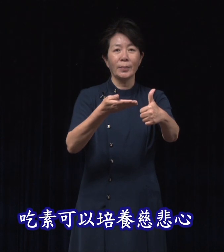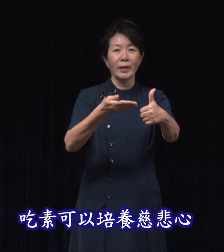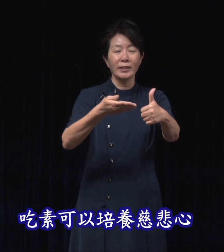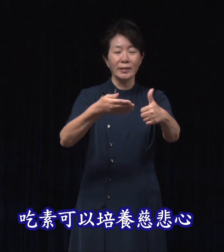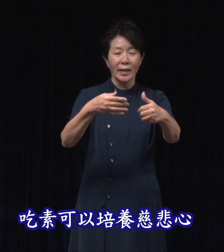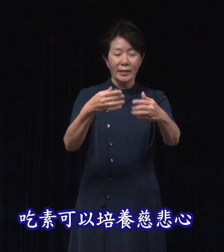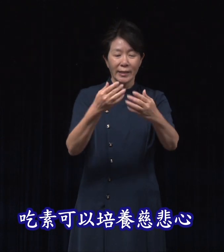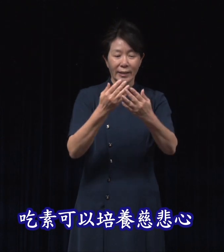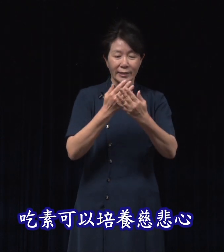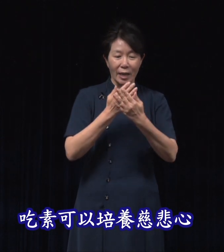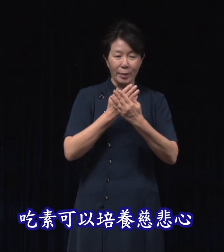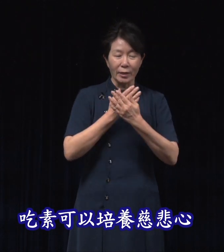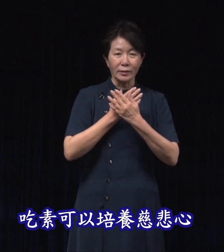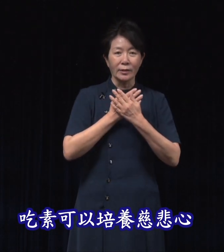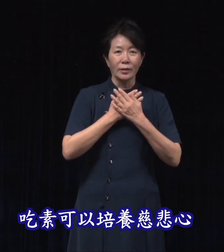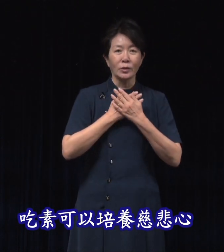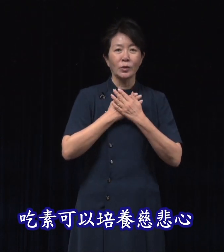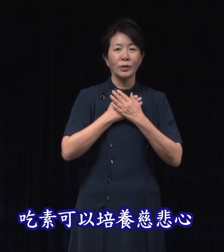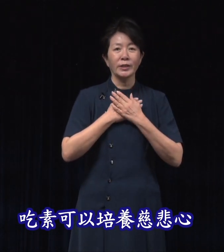心在你前面用小爱，